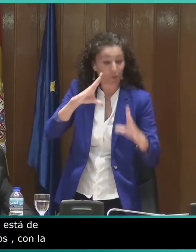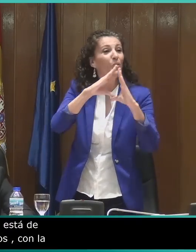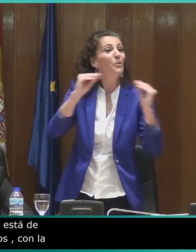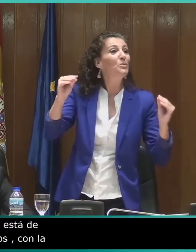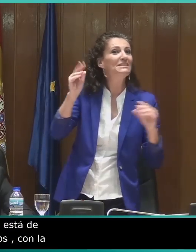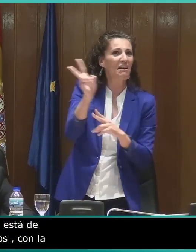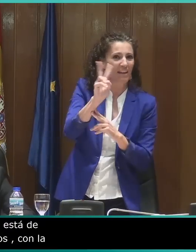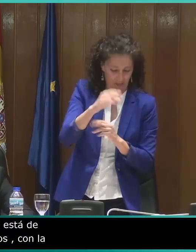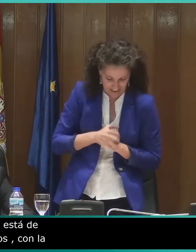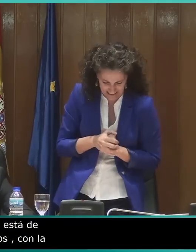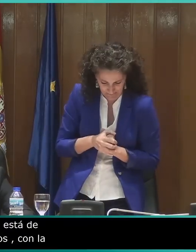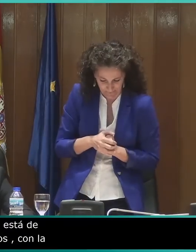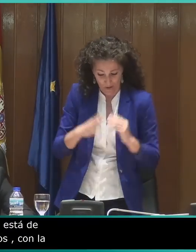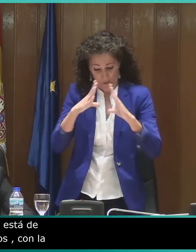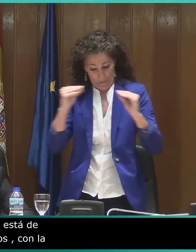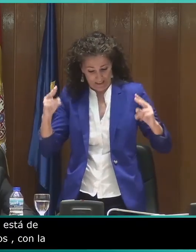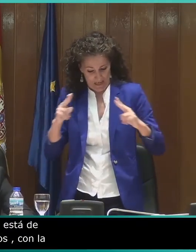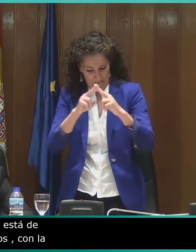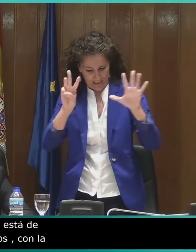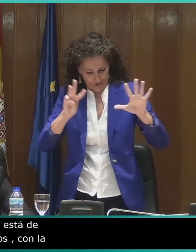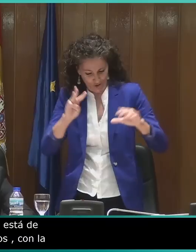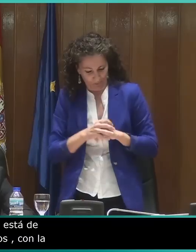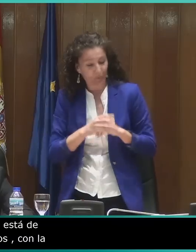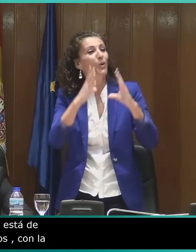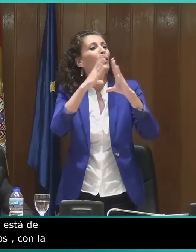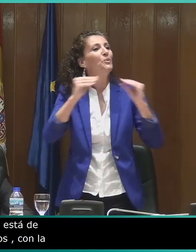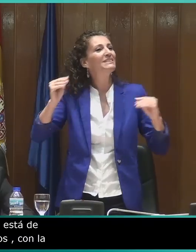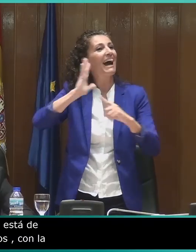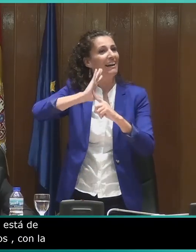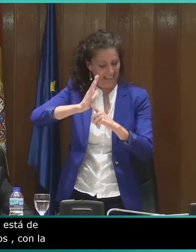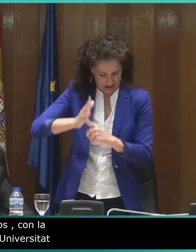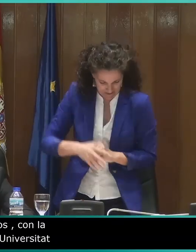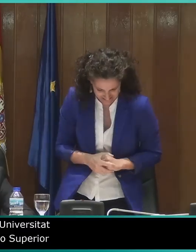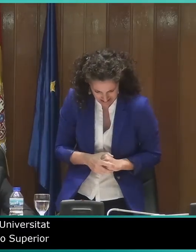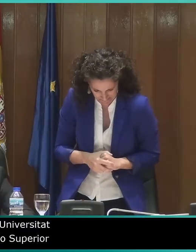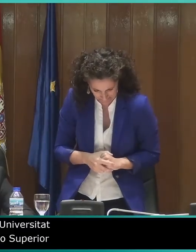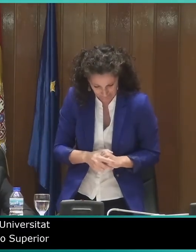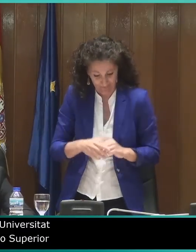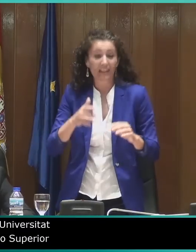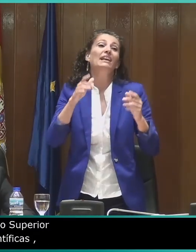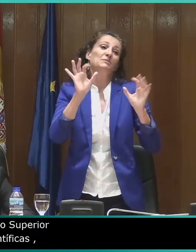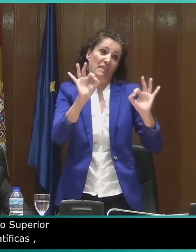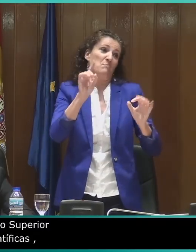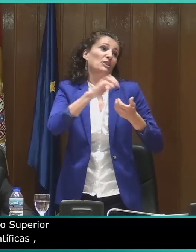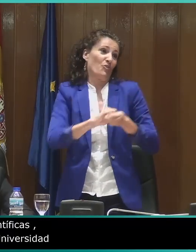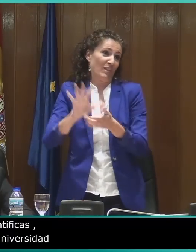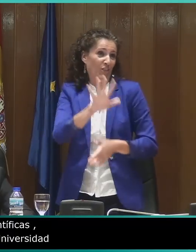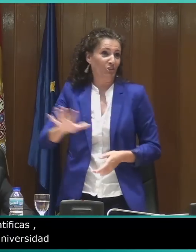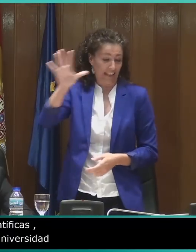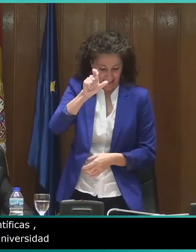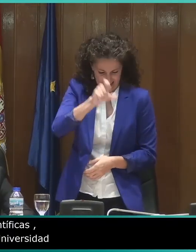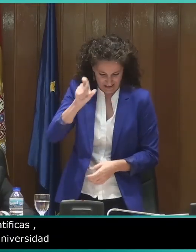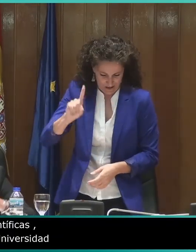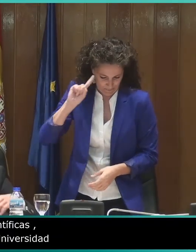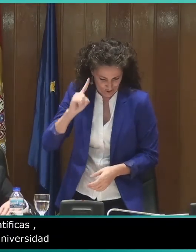Universidad de Vigo, Universidad de Valladolid, Universidad París 8, Universidad de Castilla-La Mancha y